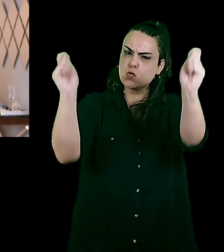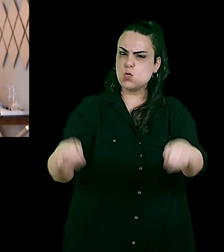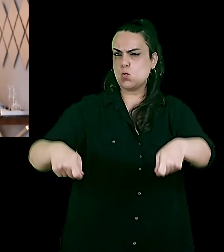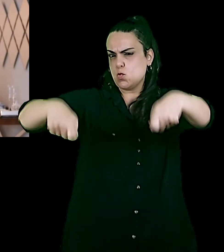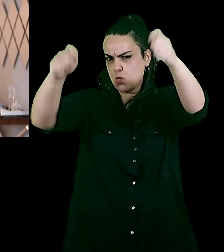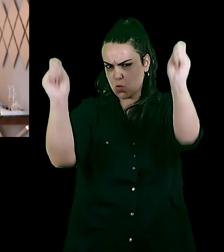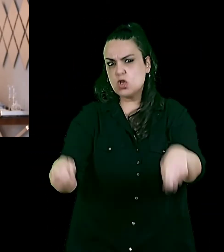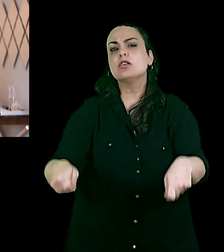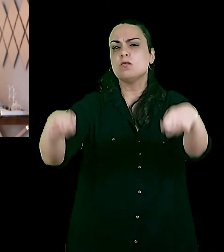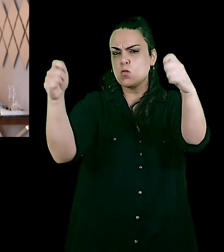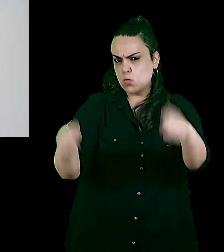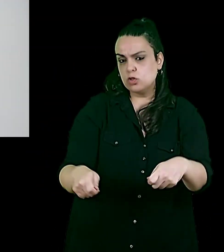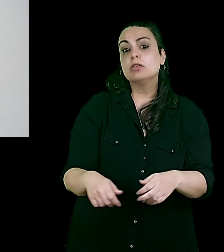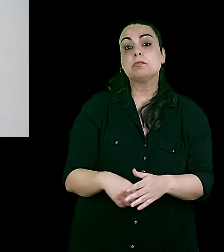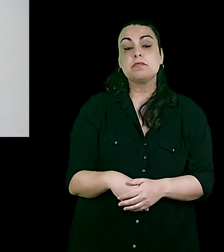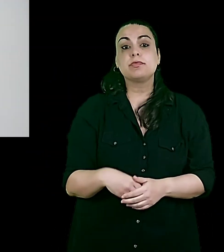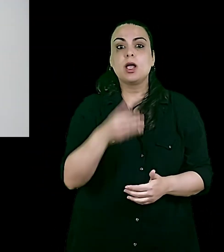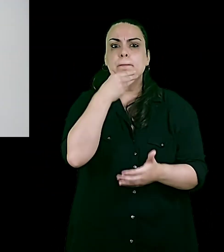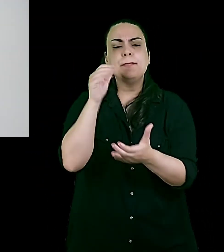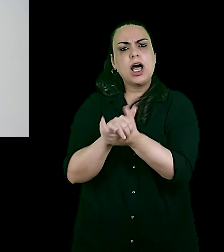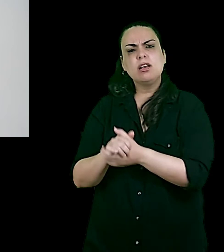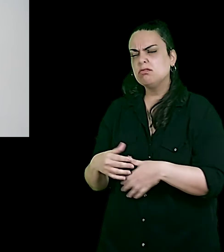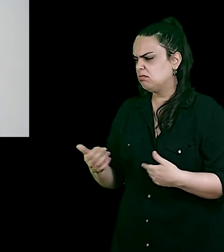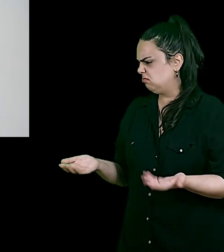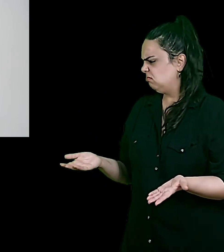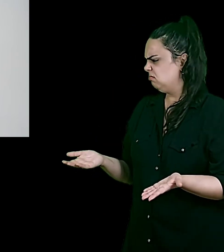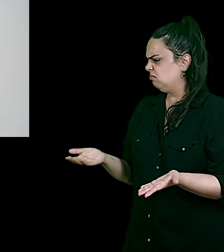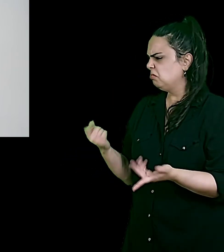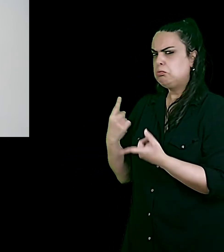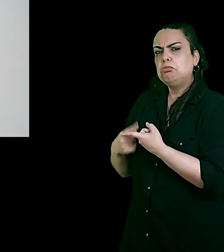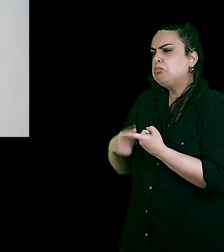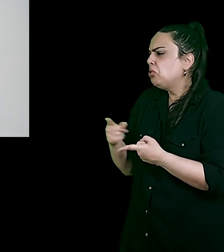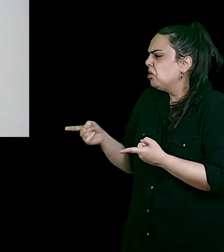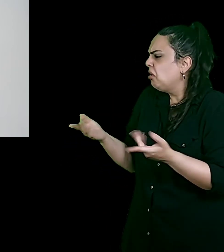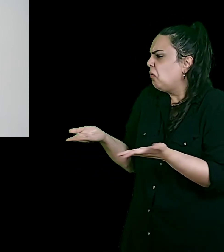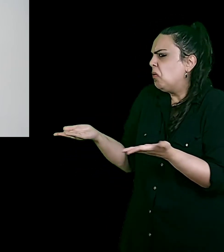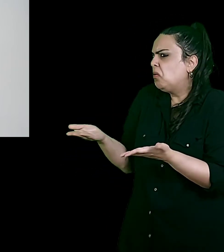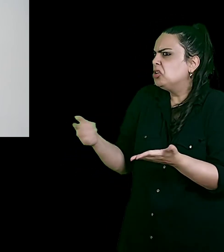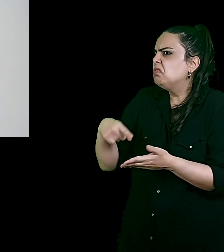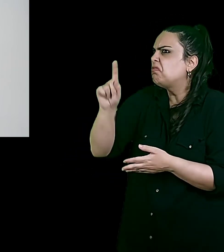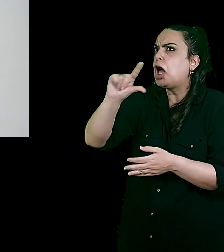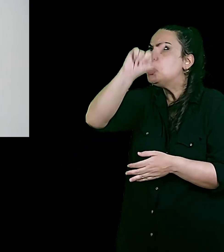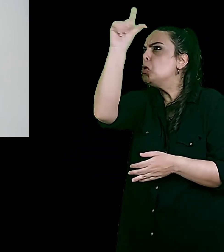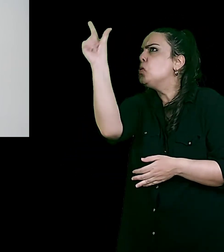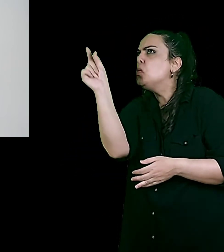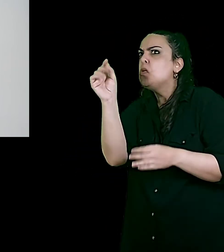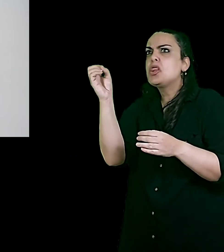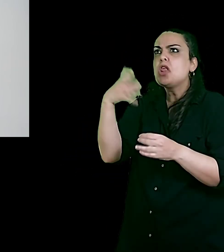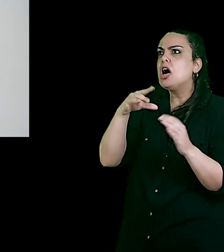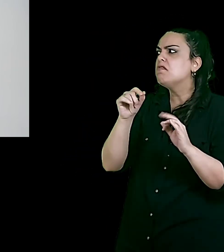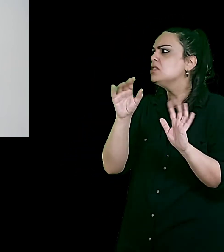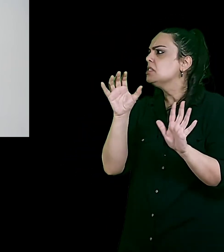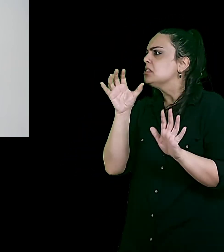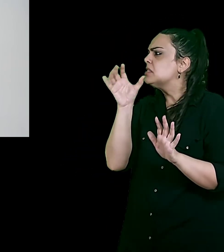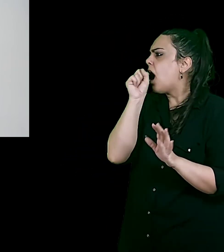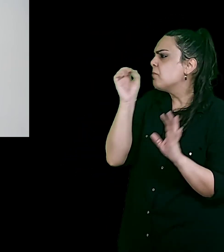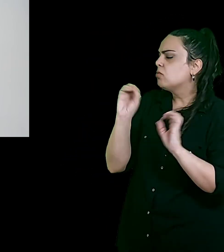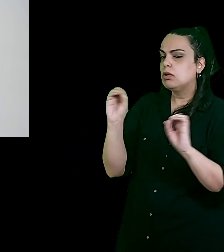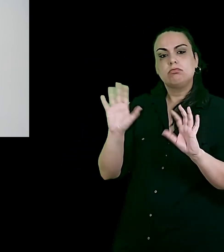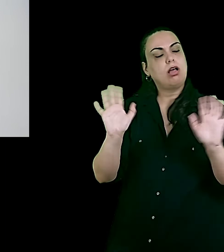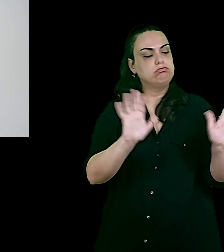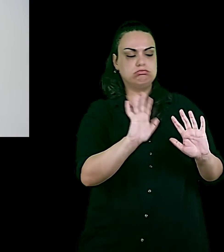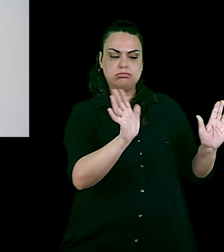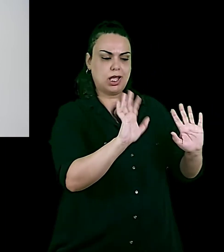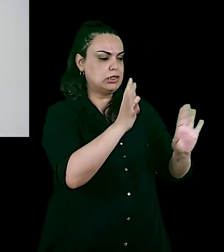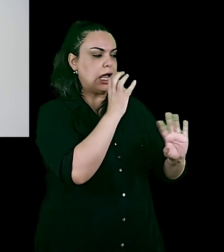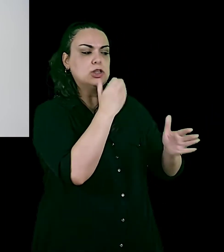para ela ou a carroça para ela. E aí o marido questiona, por que você vai a ele hoje, se não é lua nova, nem sábado? E ela diz, tá